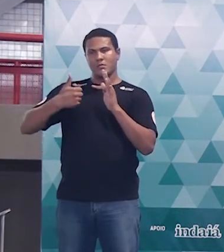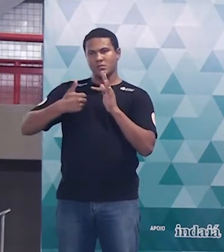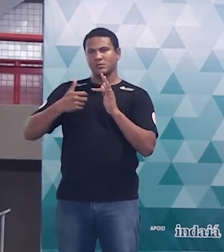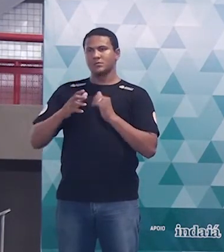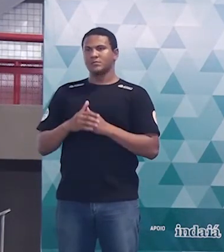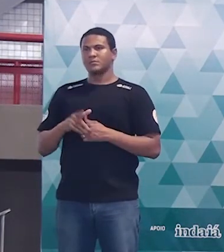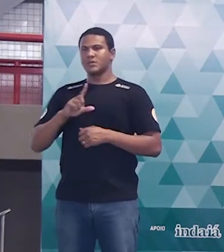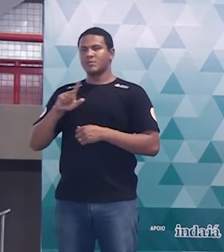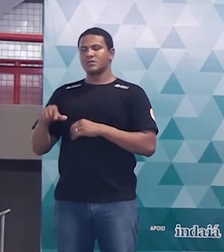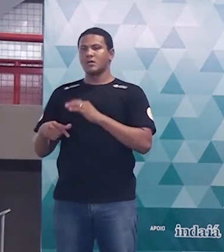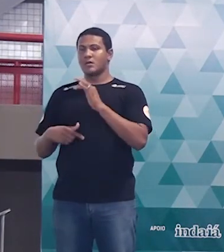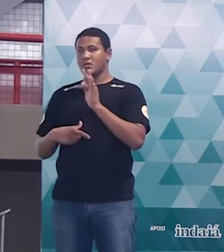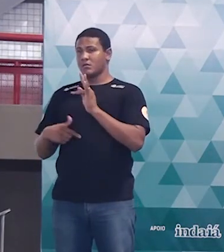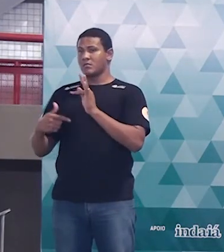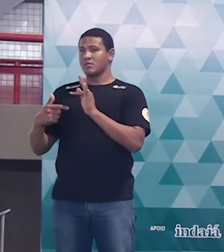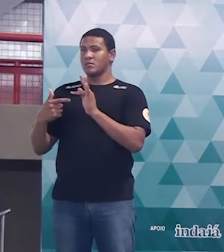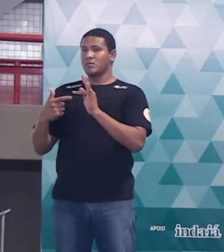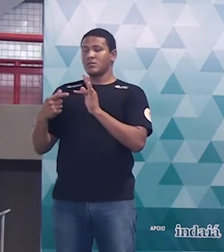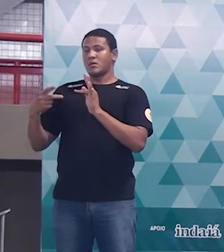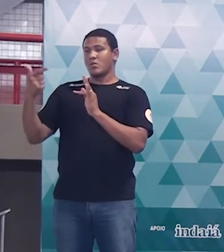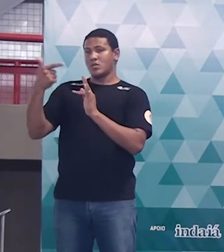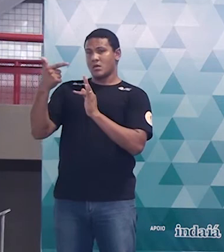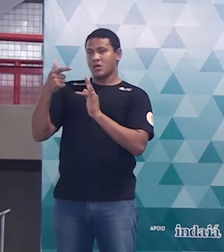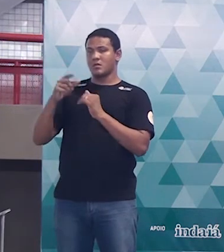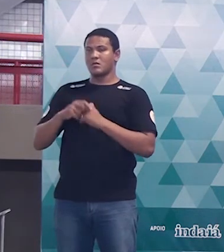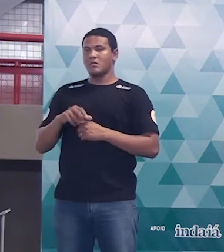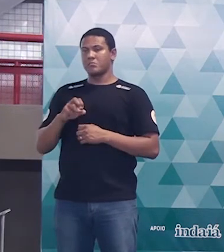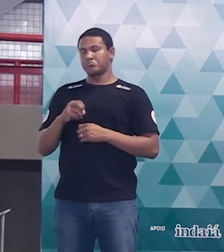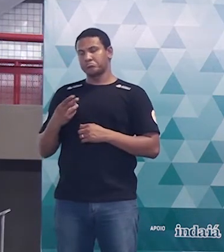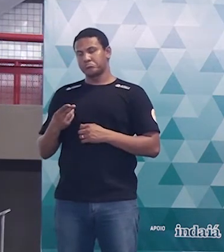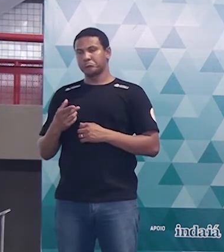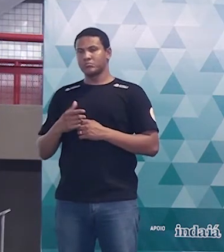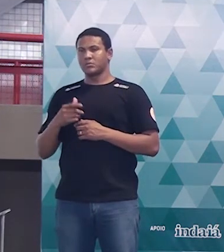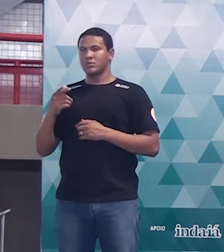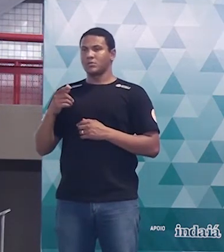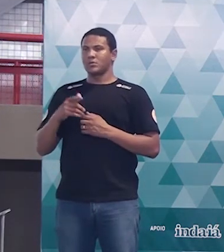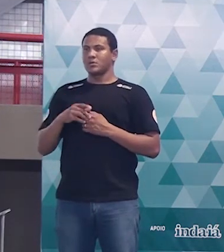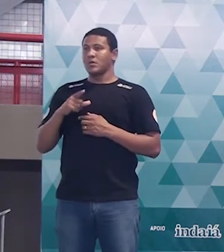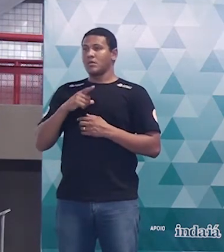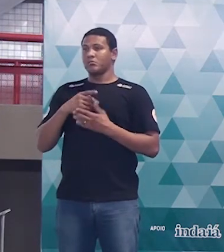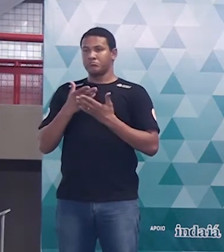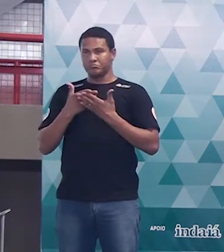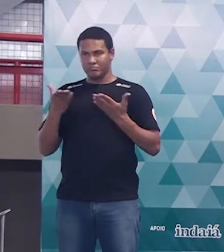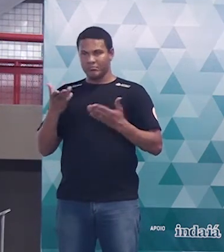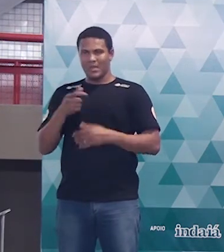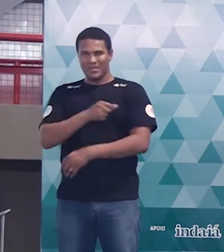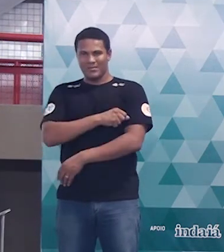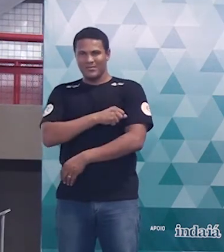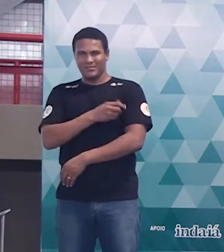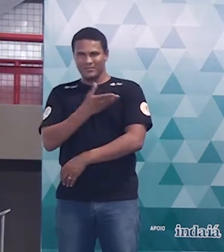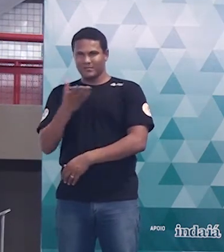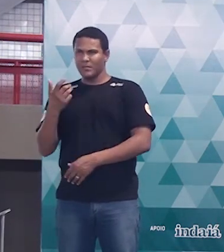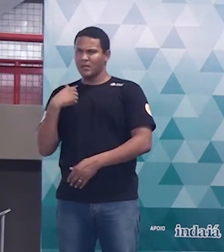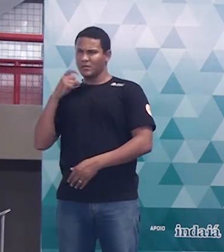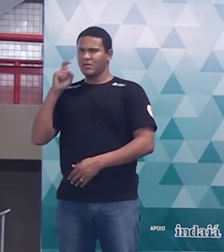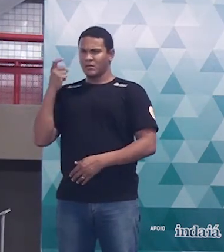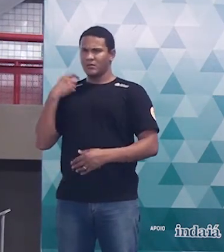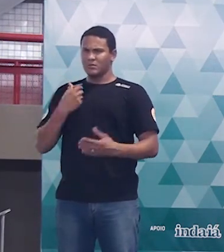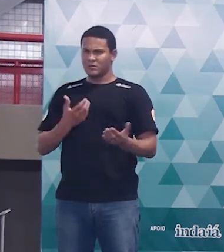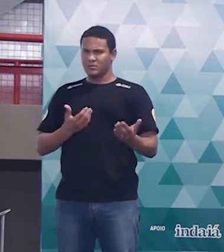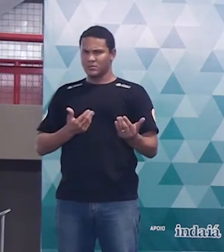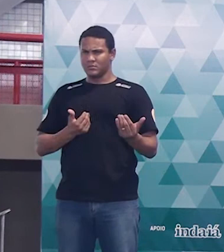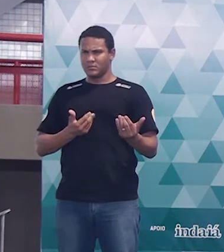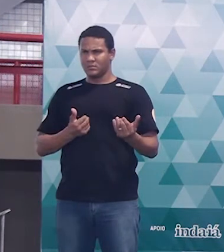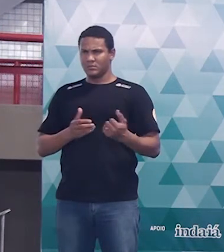função quadrática ou função do segundo grau. Minhas canquetes, meus canquitos. Quando eu era jovem, canques